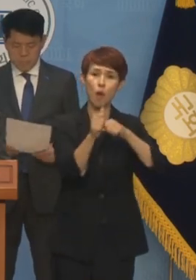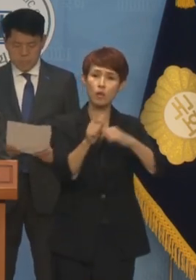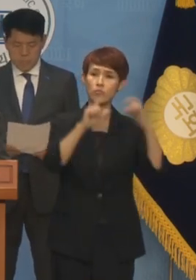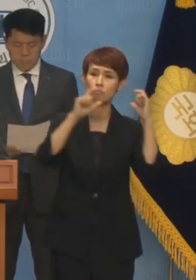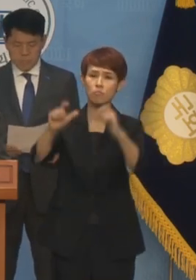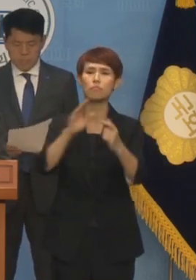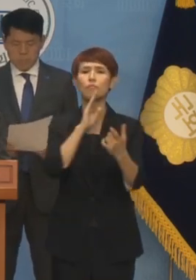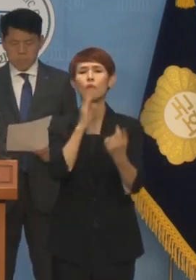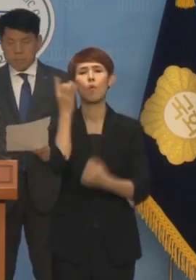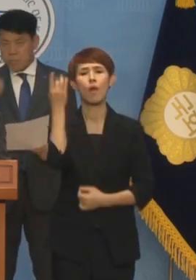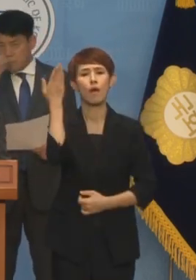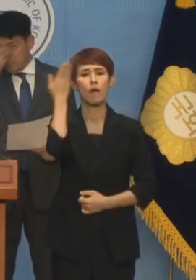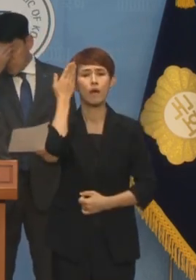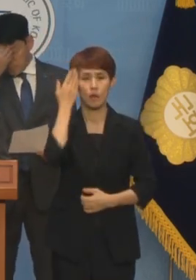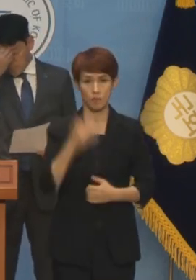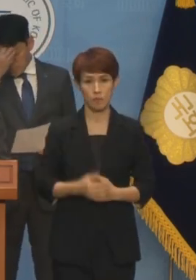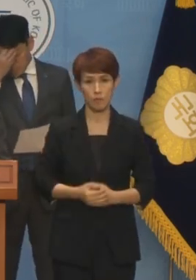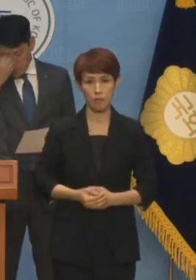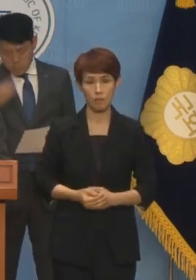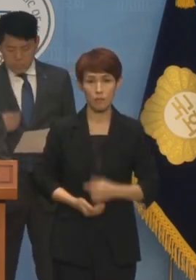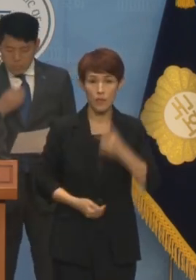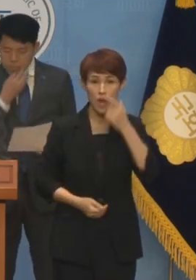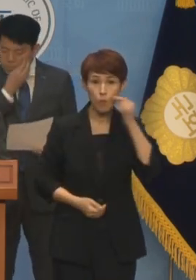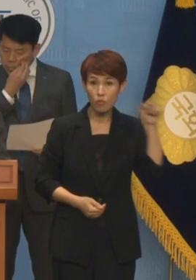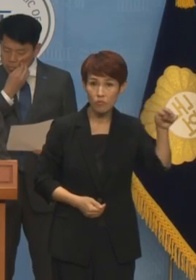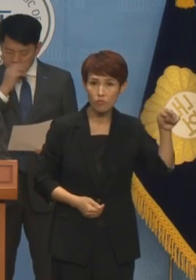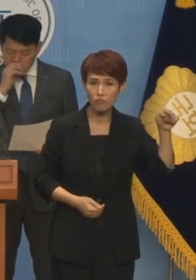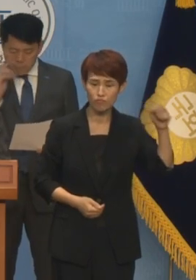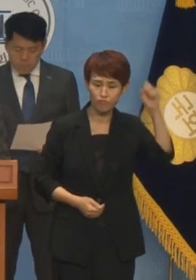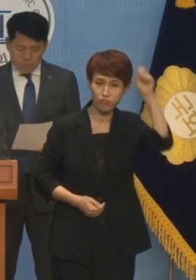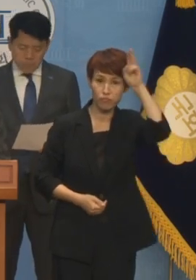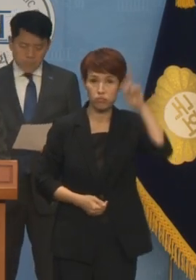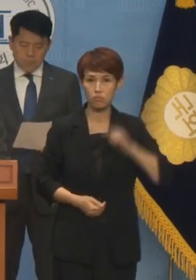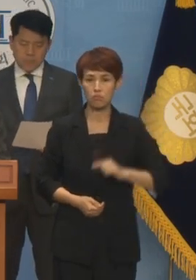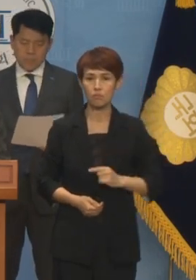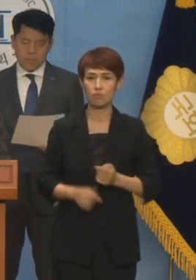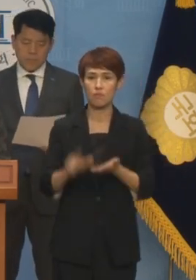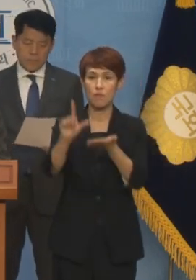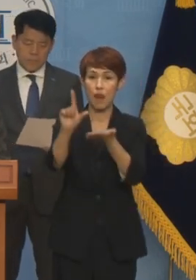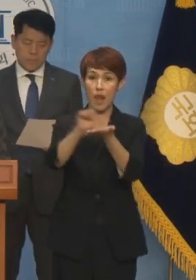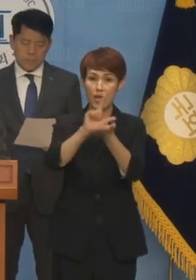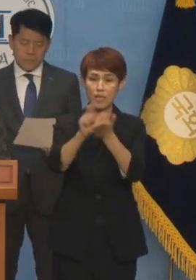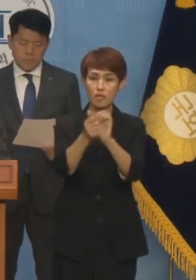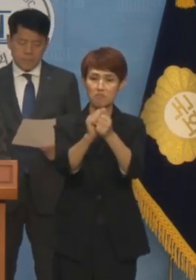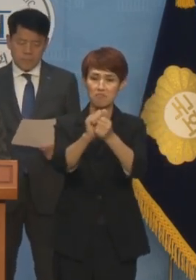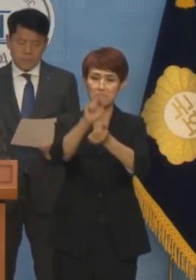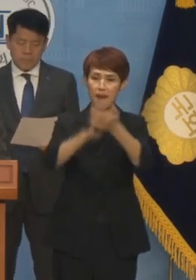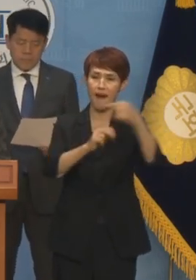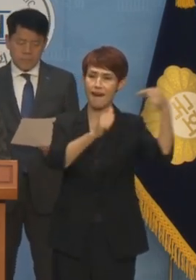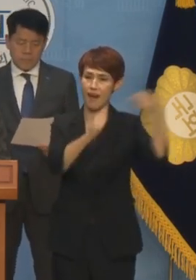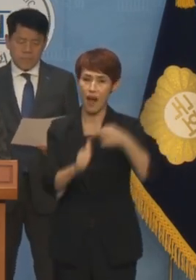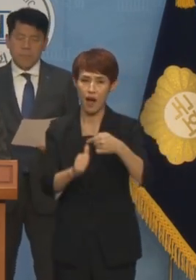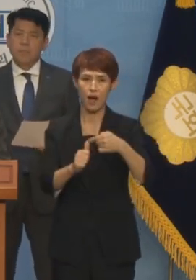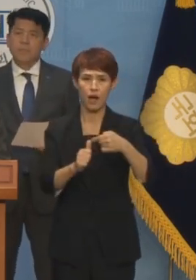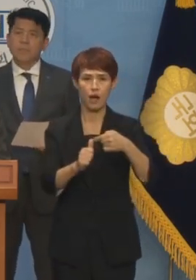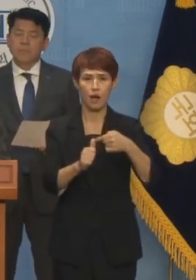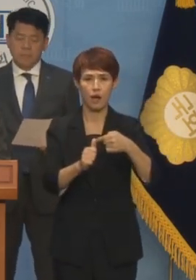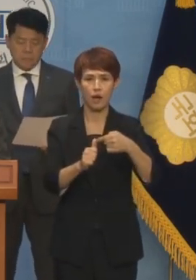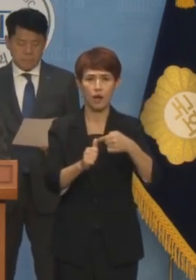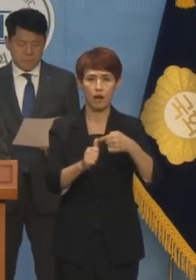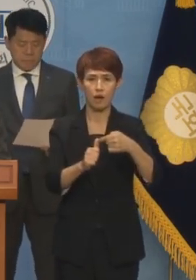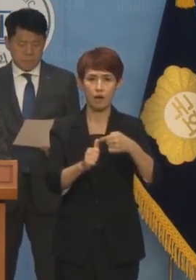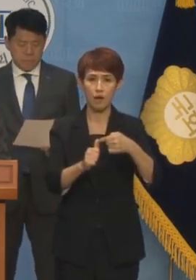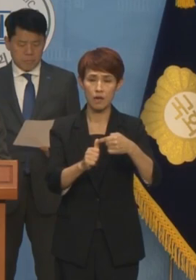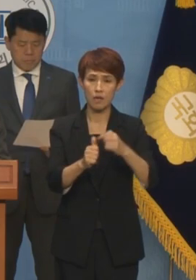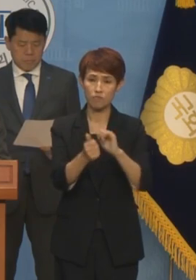게 일반적입니다. 그런데 일본 정부는 뜬금없이 지분 매각을 압박하고 있습니다. 지분